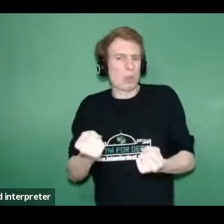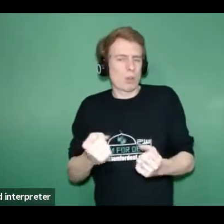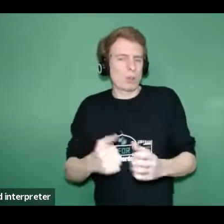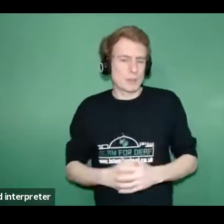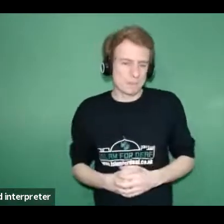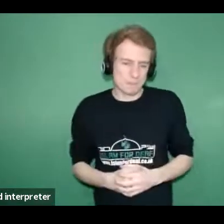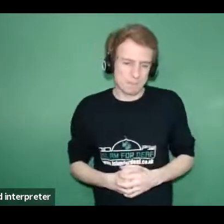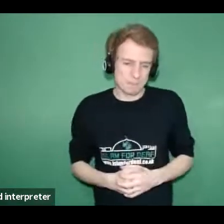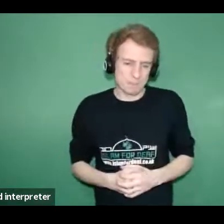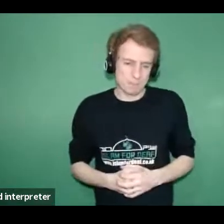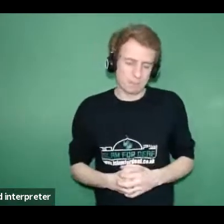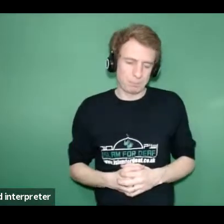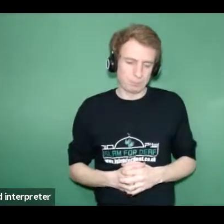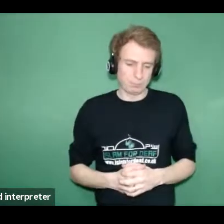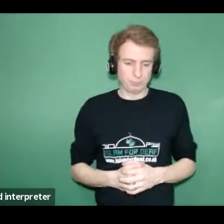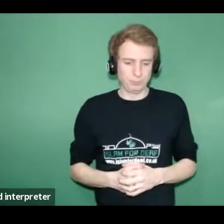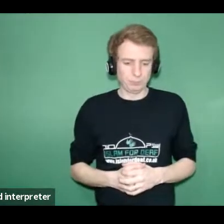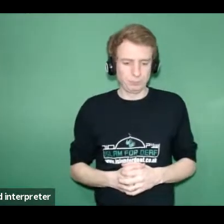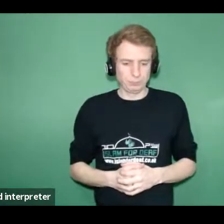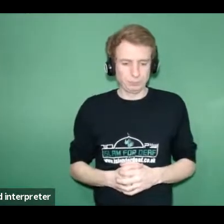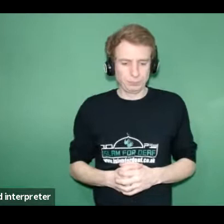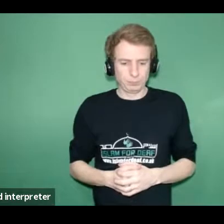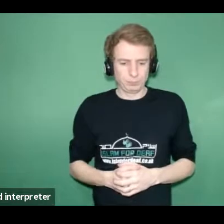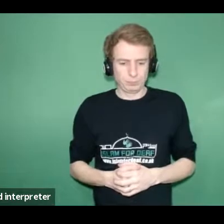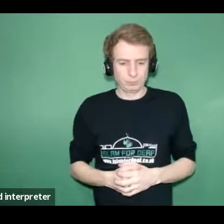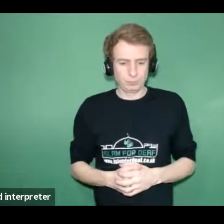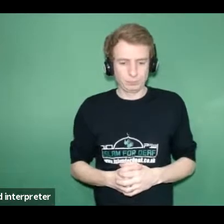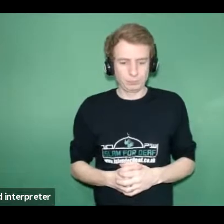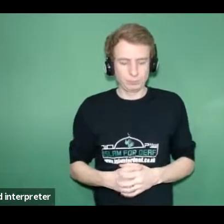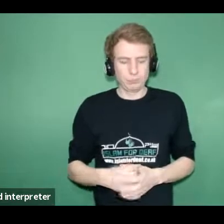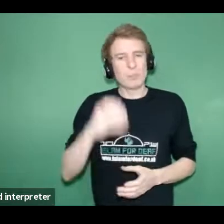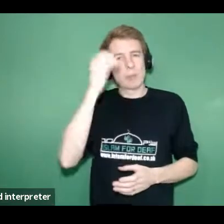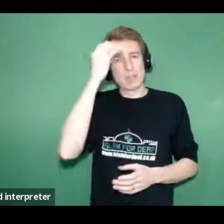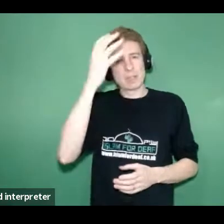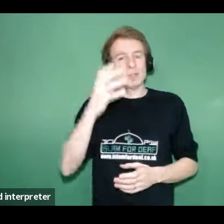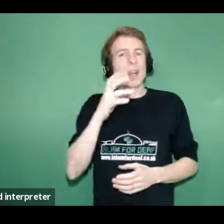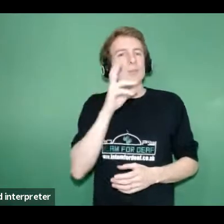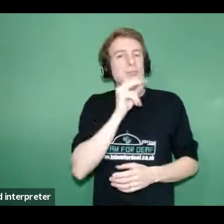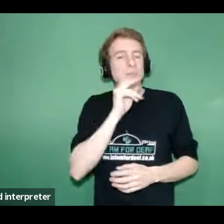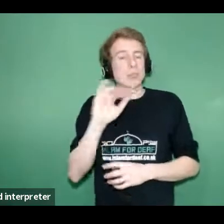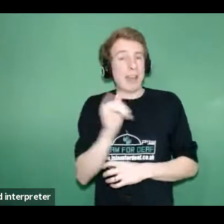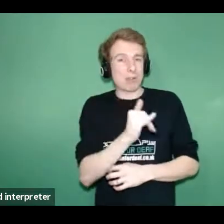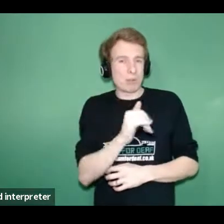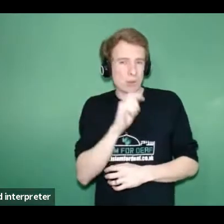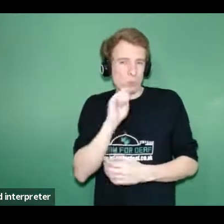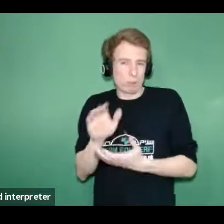جزاك الله خير. الحمد لله والصلاة والسلام على رسول الله. أما بعد